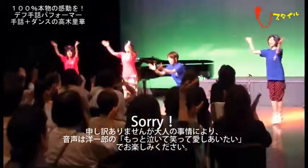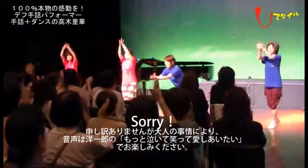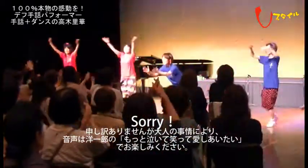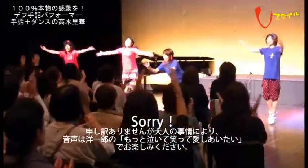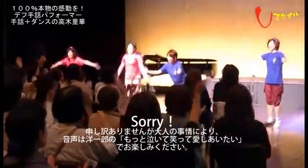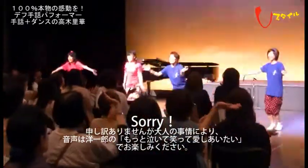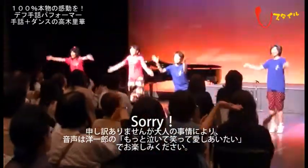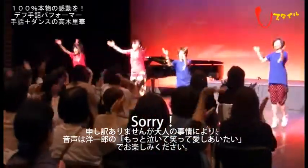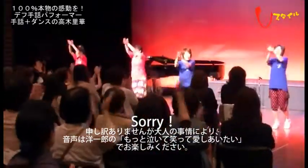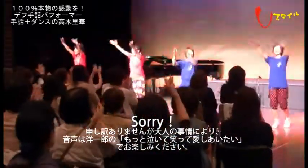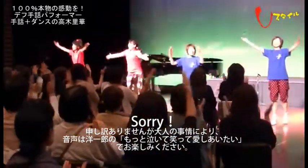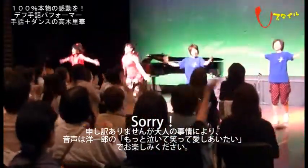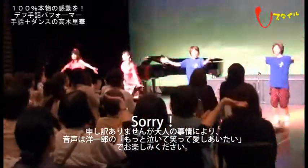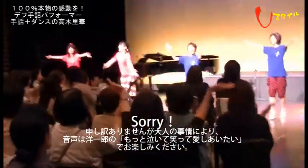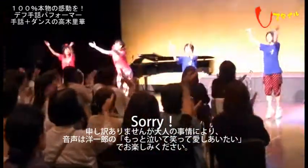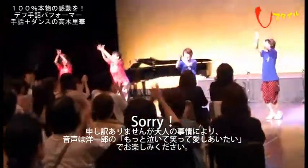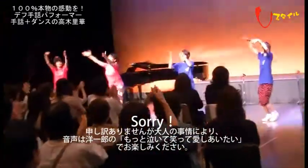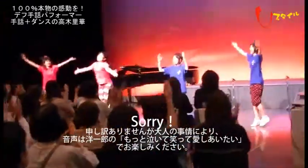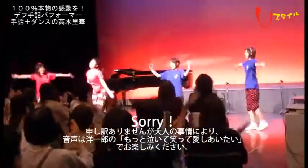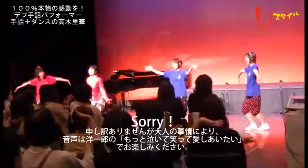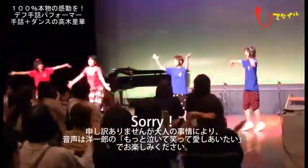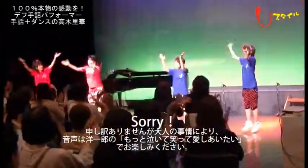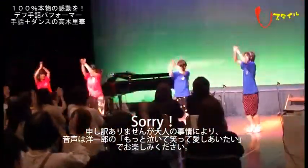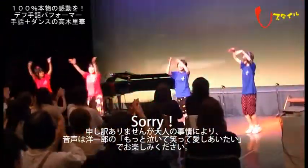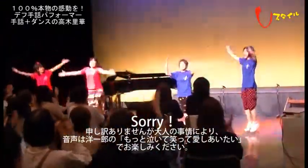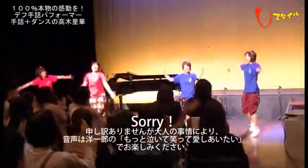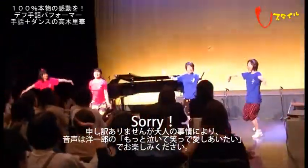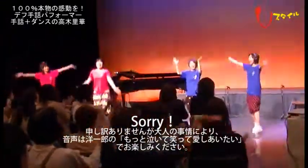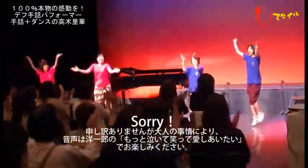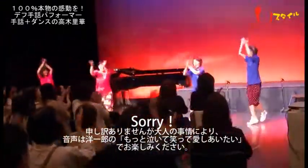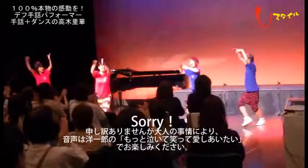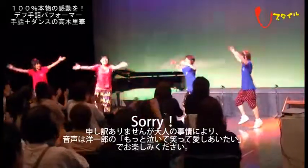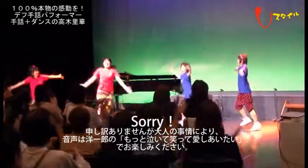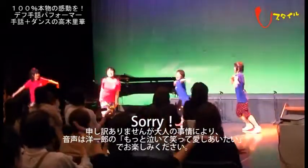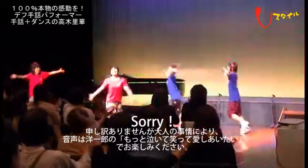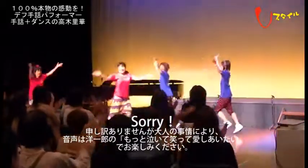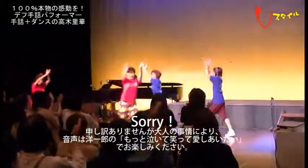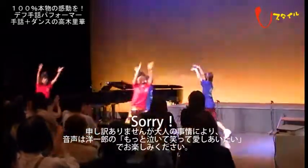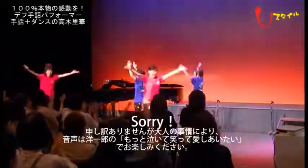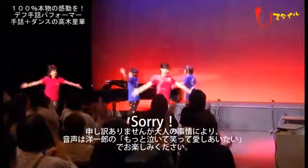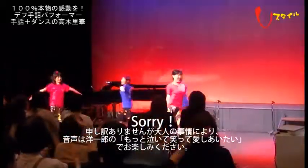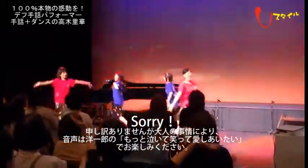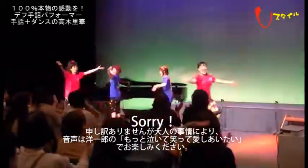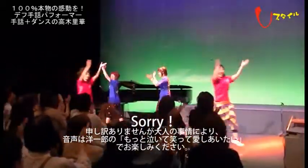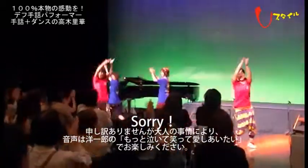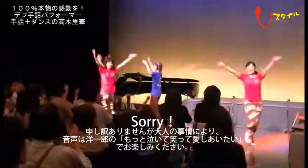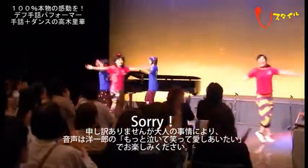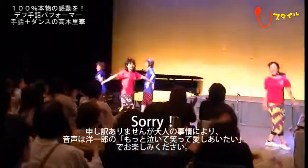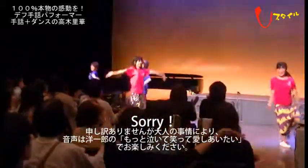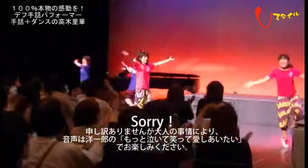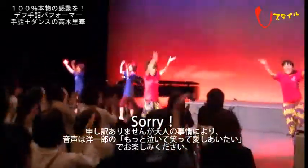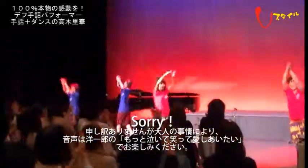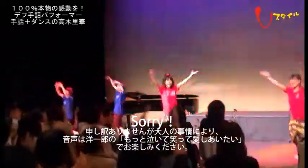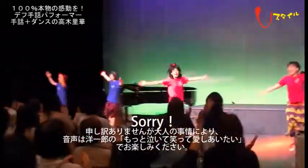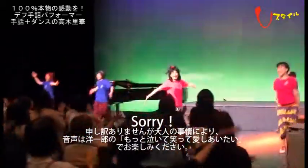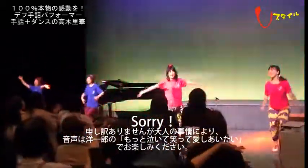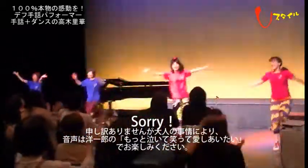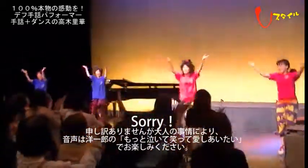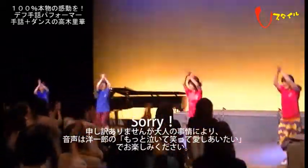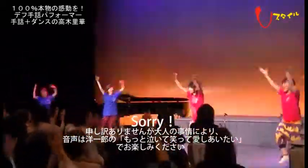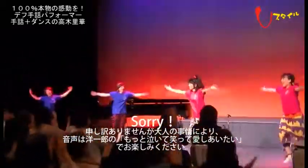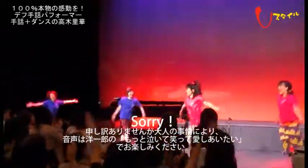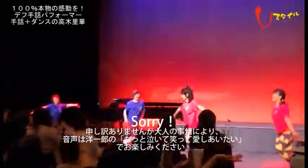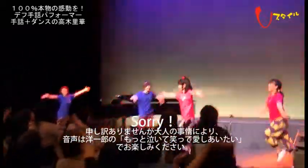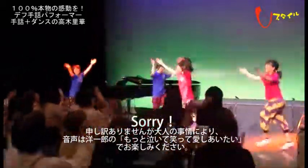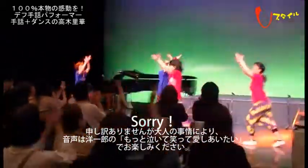いることがちゃんと伝わっているのから今に見に染めている手から手へ